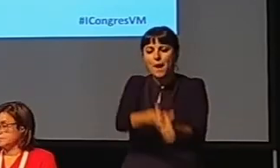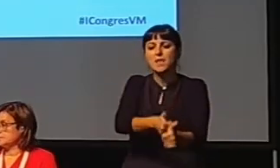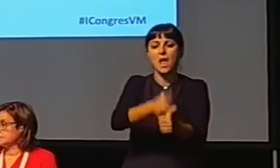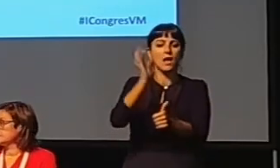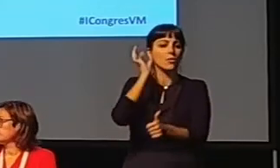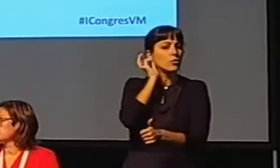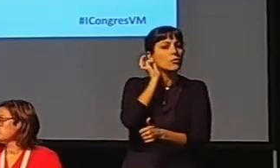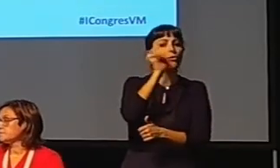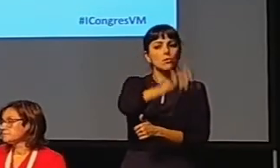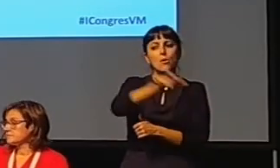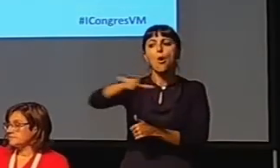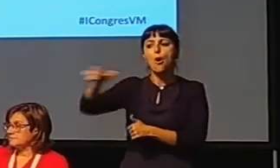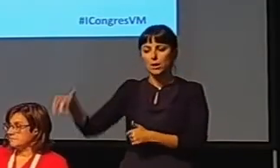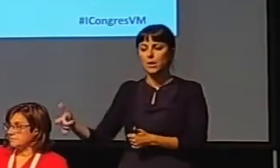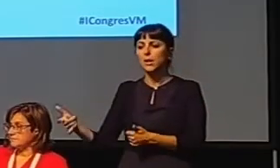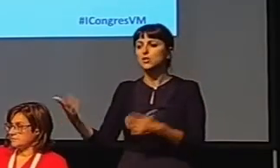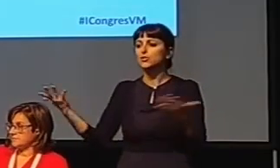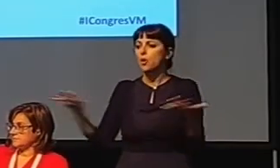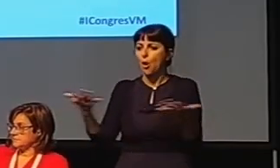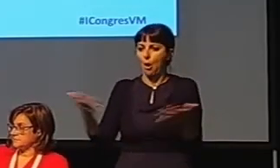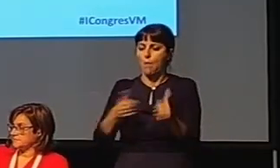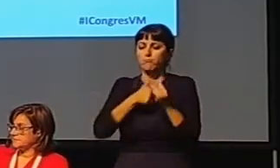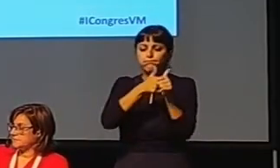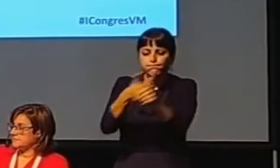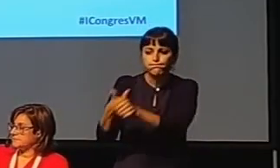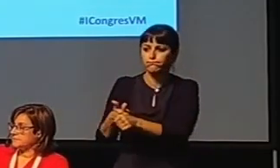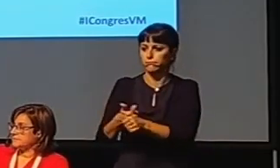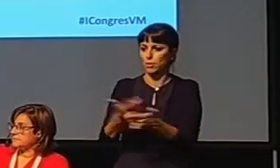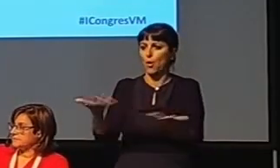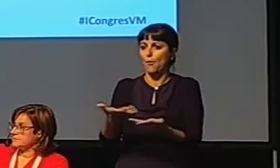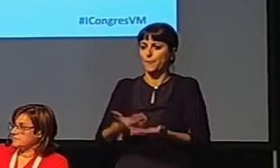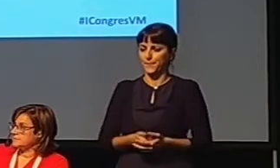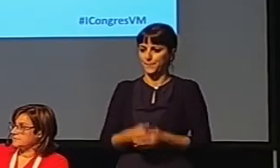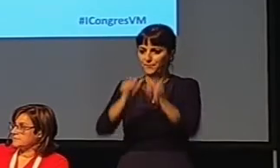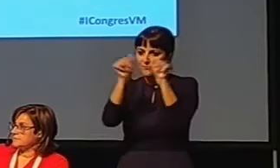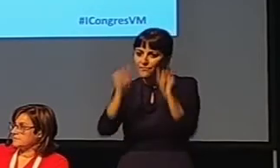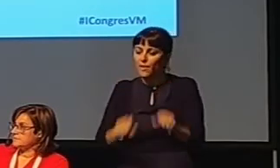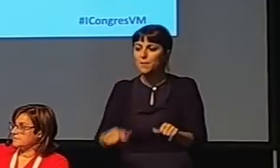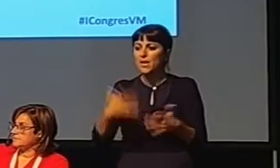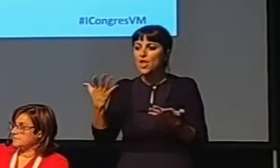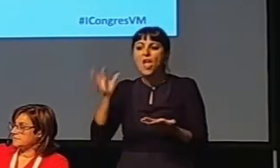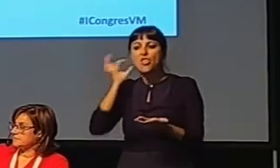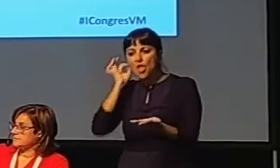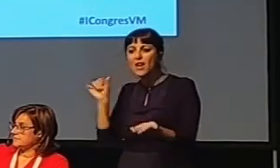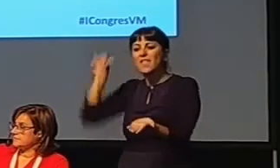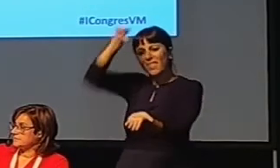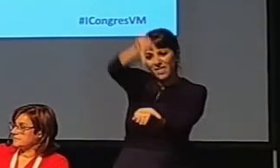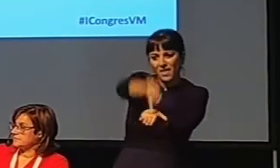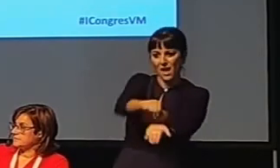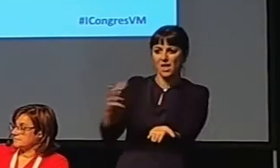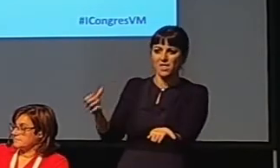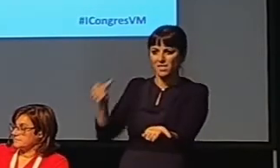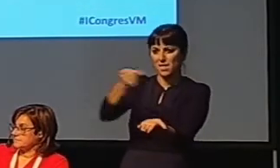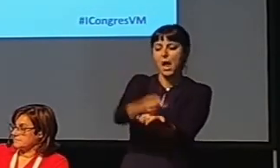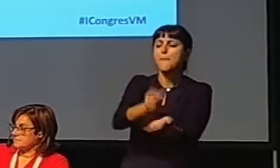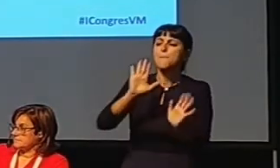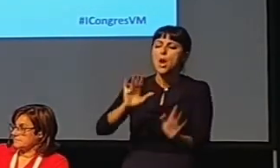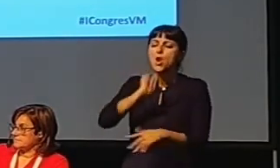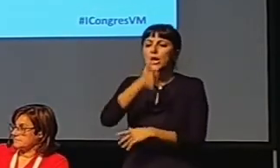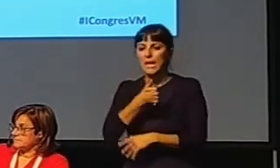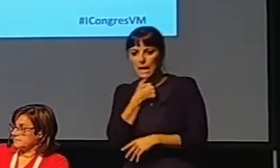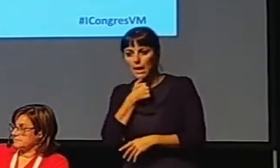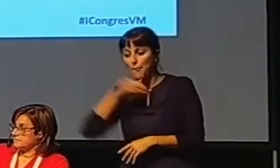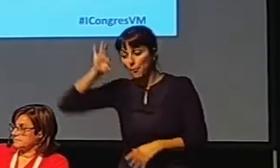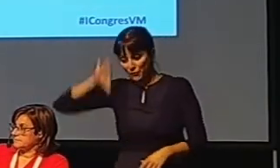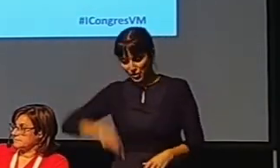és l'abordatge integral que necessitem les dones, és, bueno, posem al centre les dones. A quines dones penseu que tenim que posar al centre? Primer,